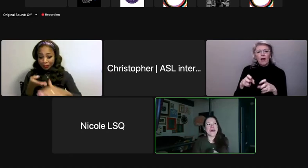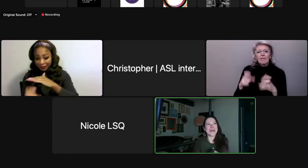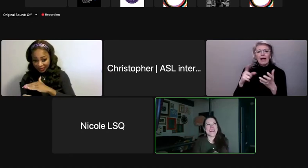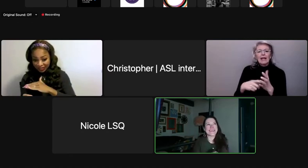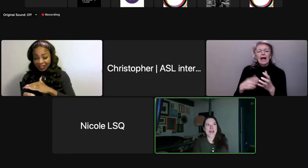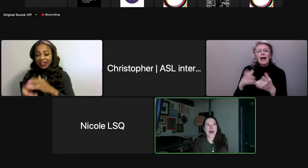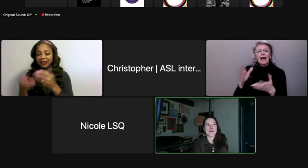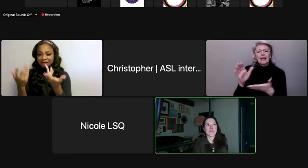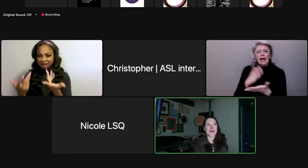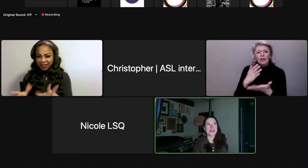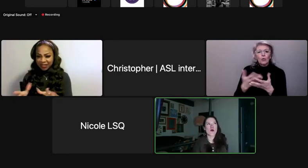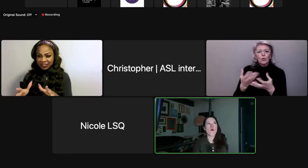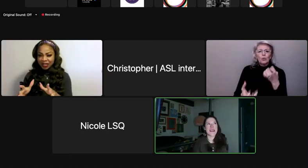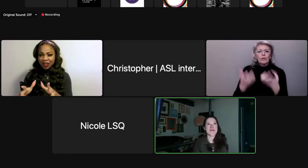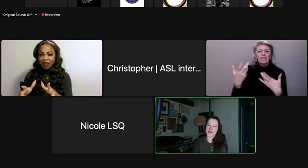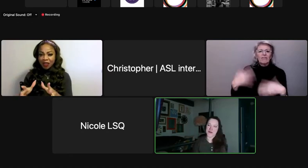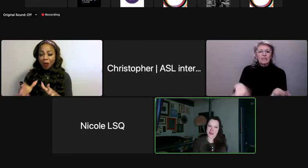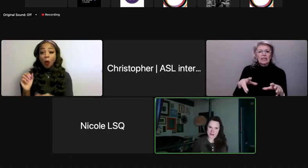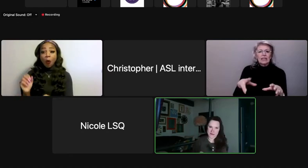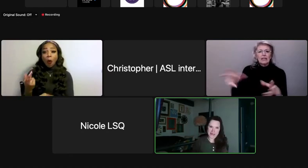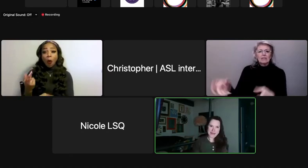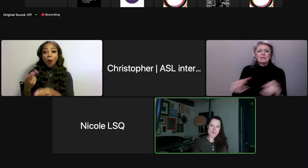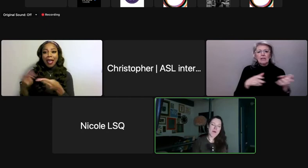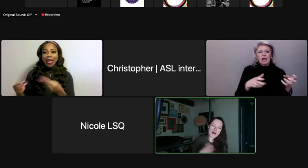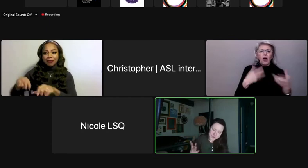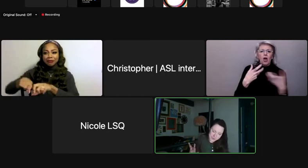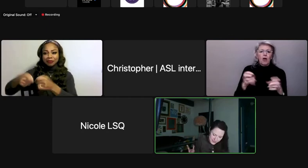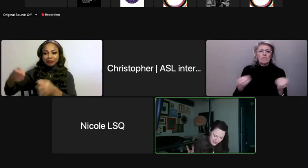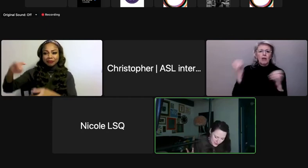gâteau est cuit c'est un peu trop tard